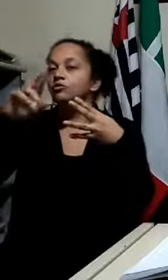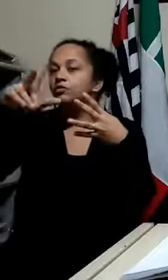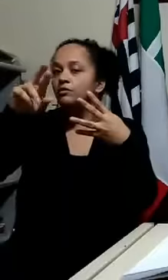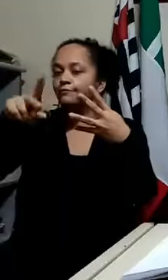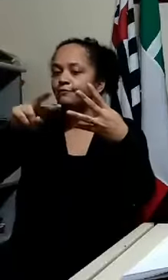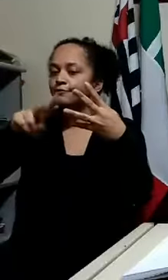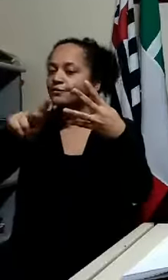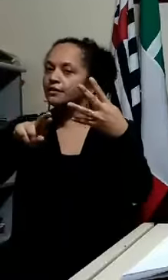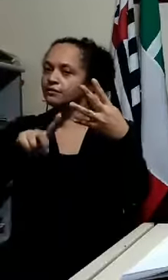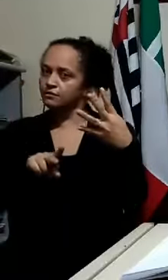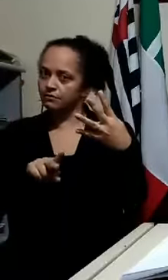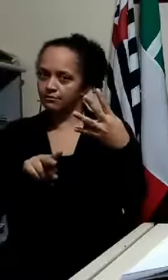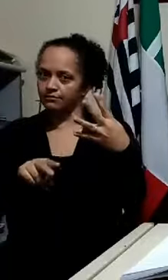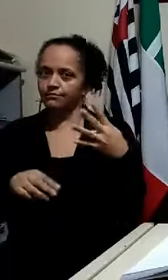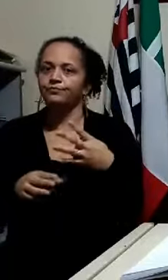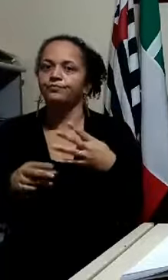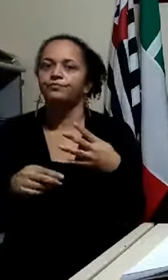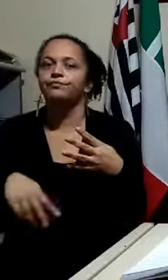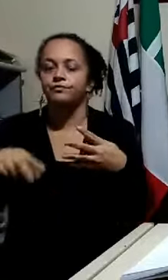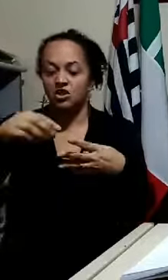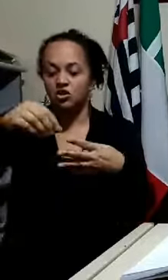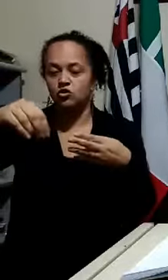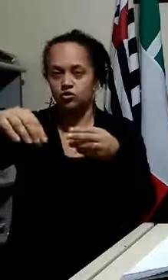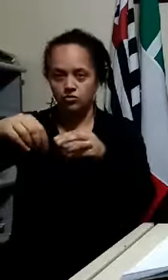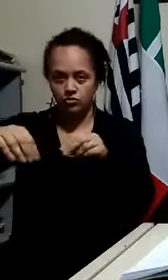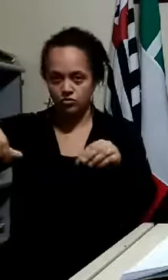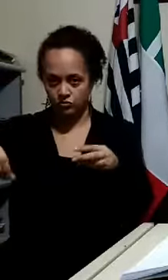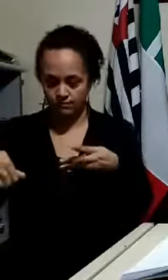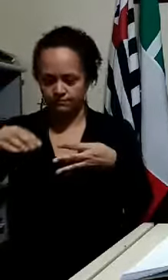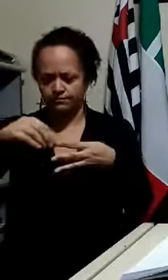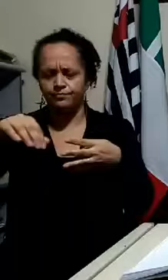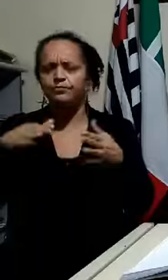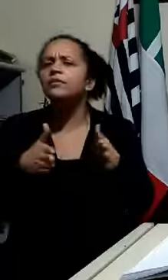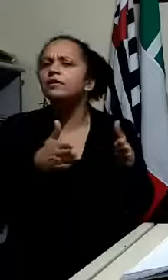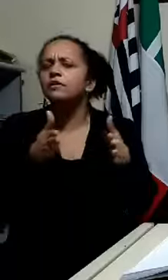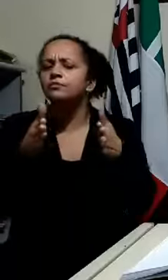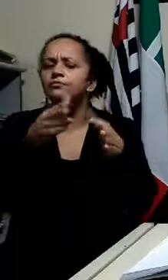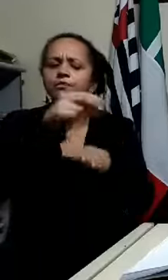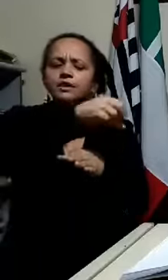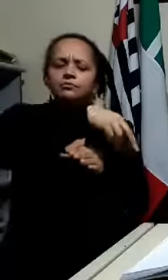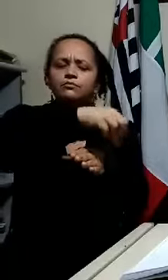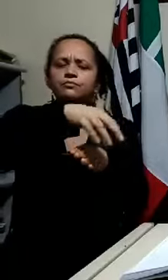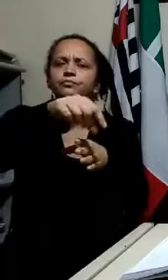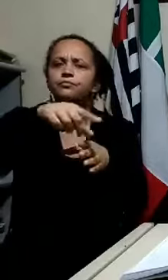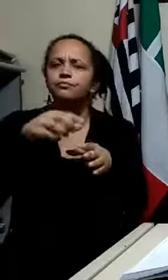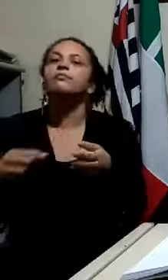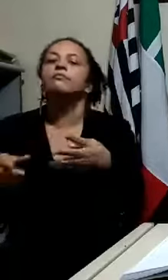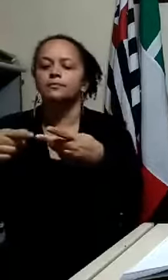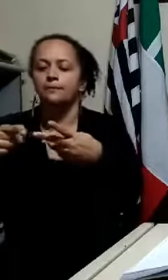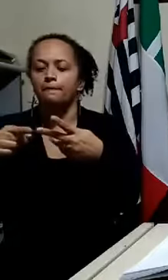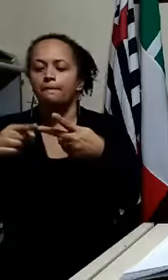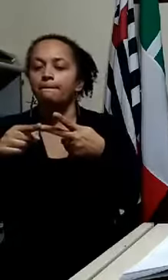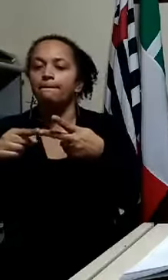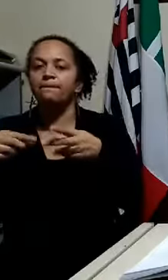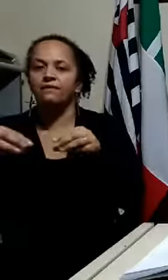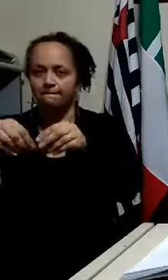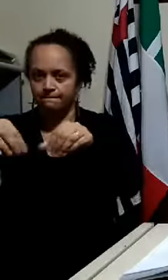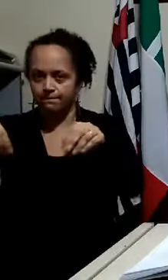é semeada. É a beira do caminho, nós já falamos, né? É o solo rochoso, nós falamos